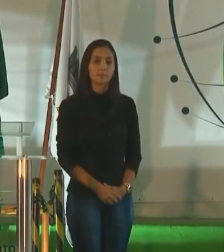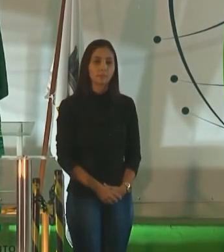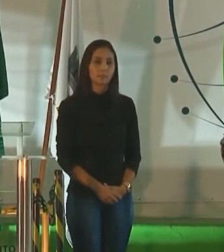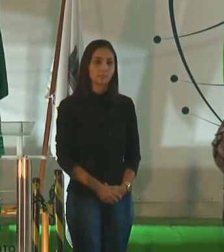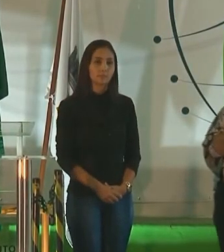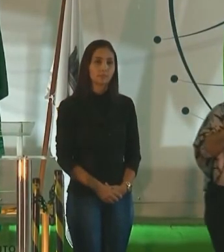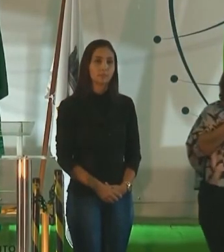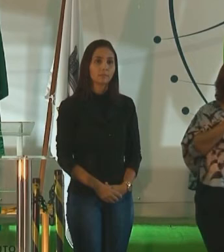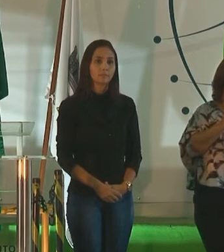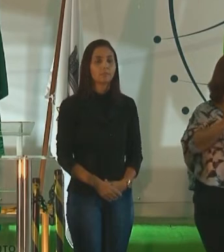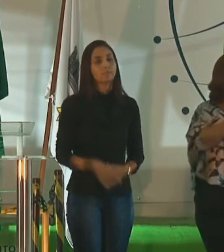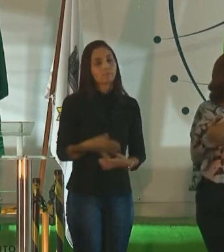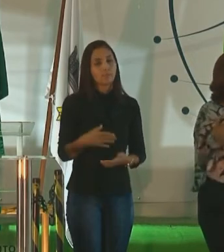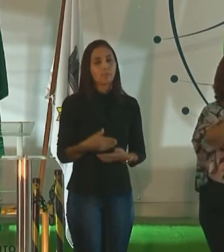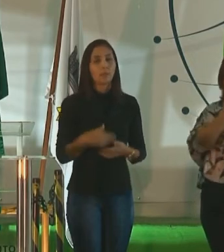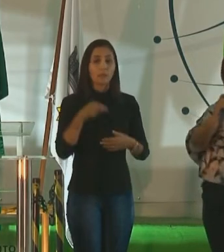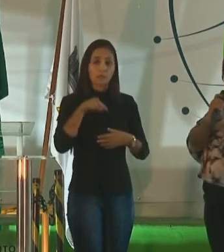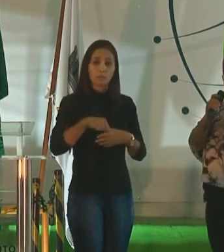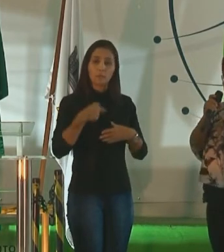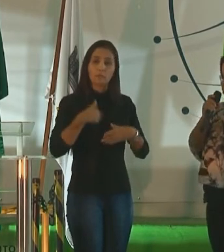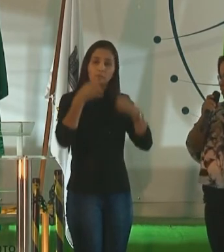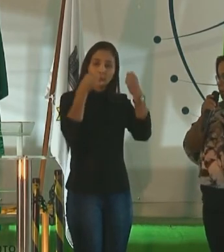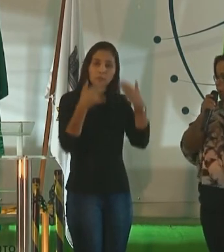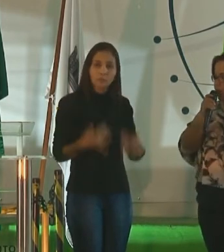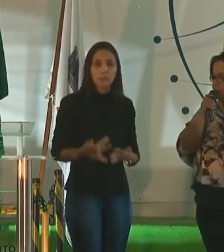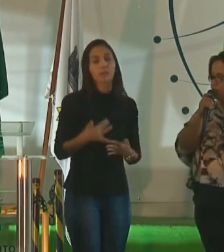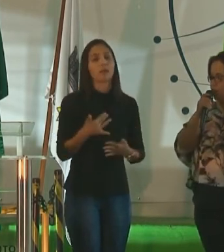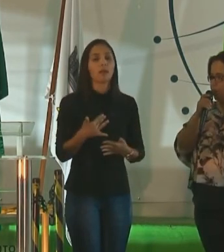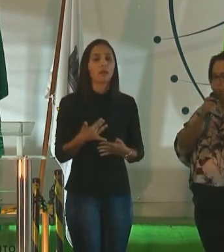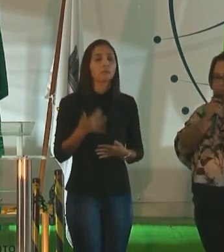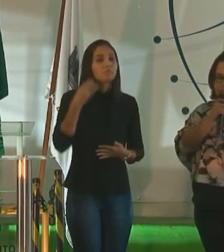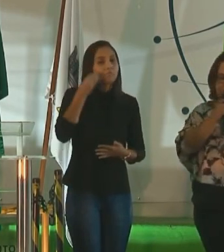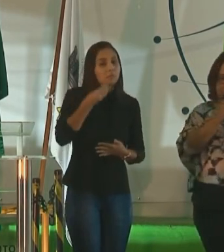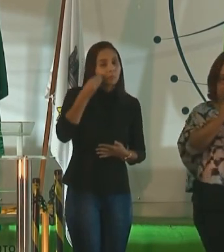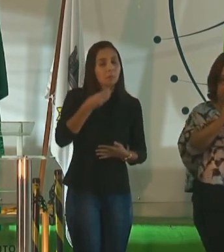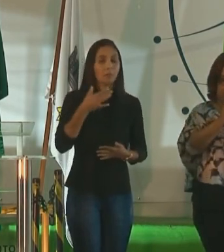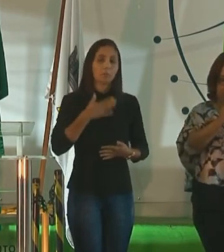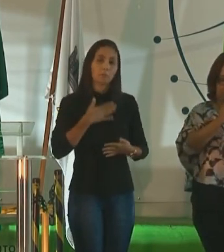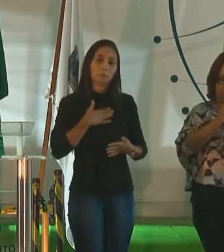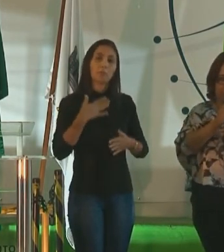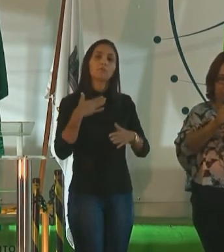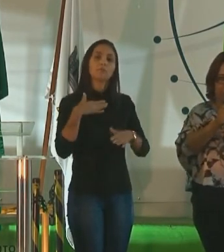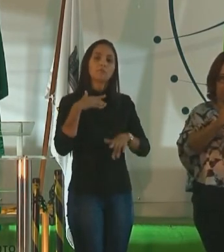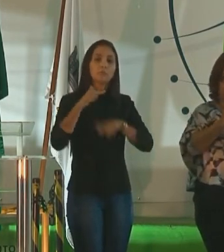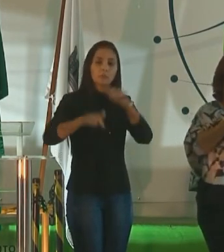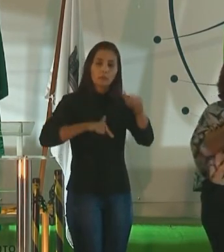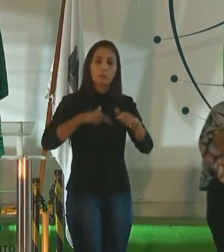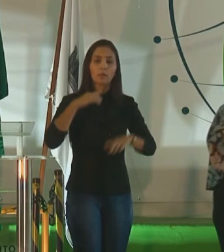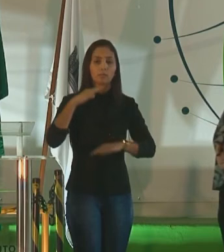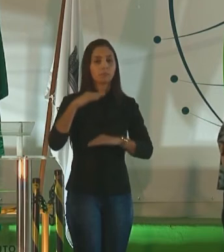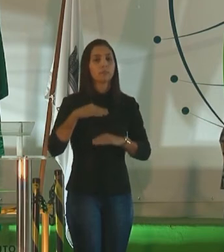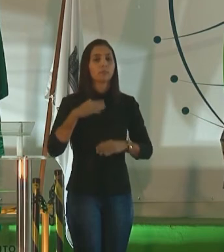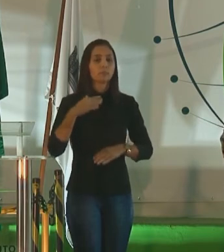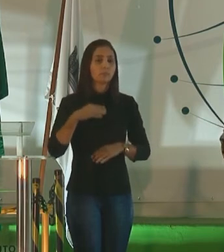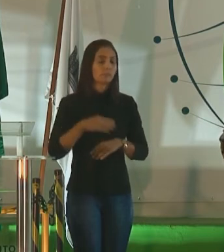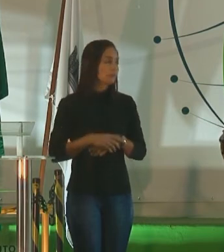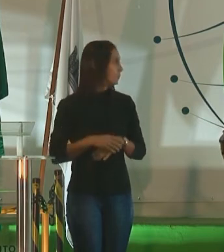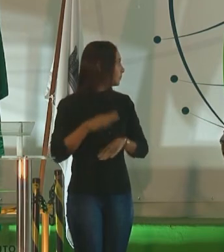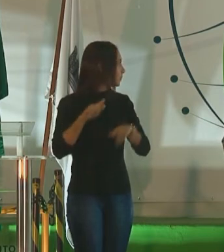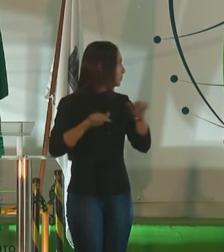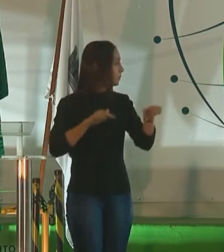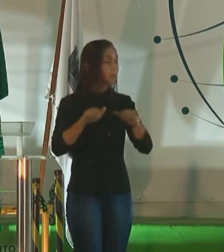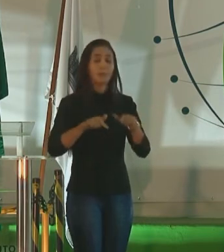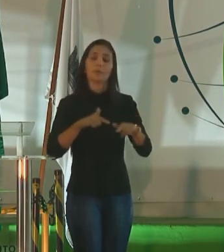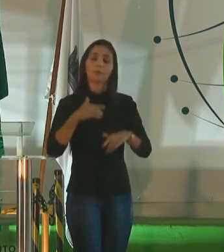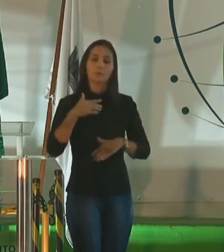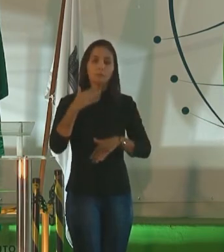a oportunidade de falar um pouquinho para vocês sobre o trabalho que a gente tem desenvolvido aqui no IFES. Eu acho que vem para